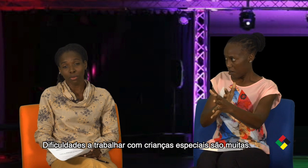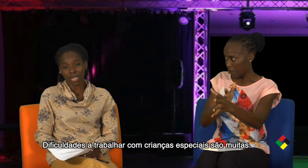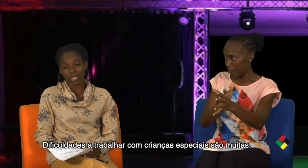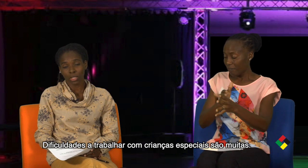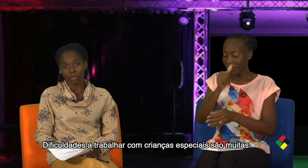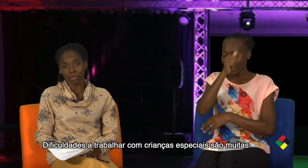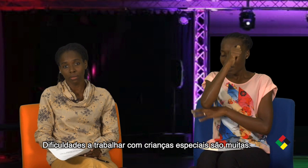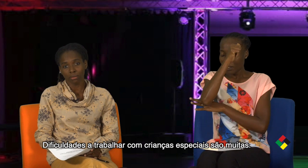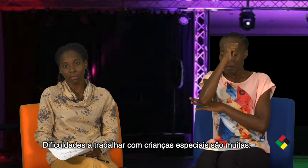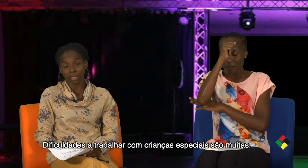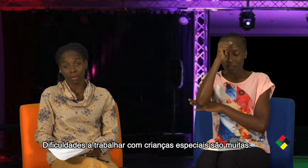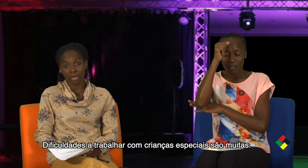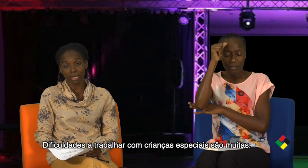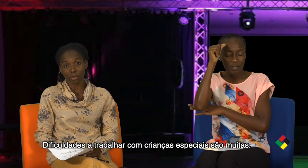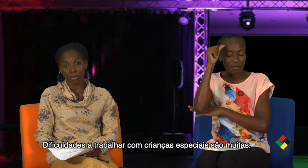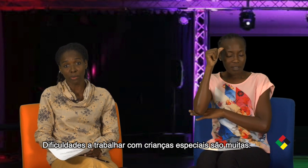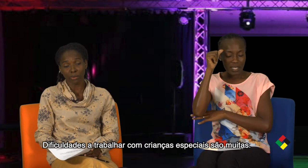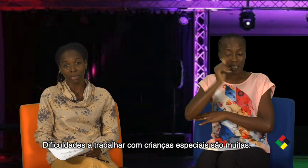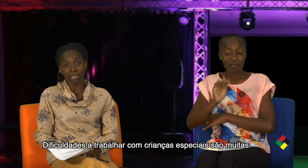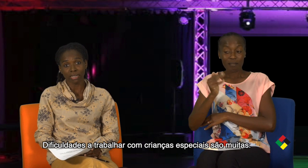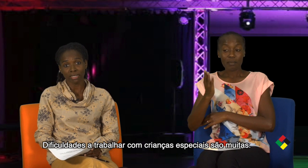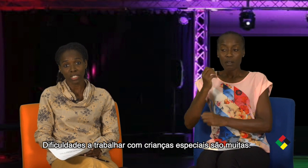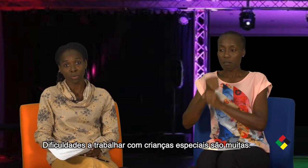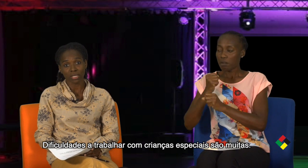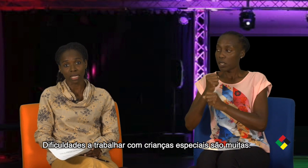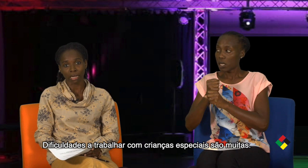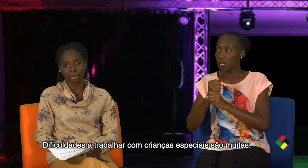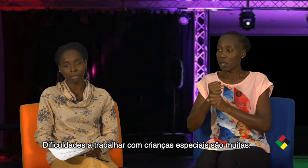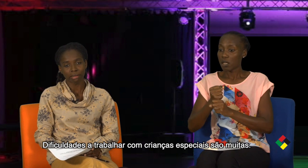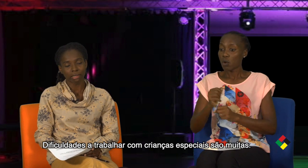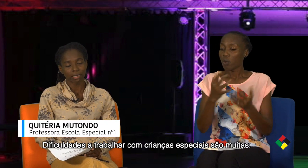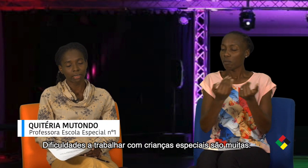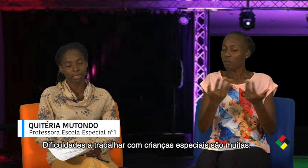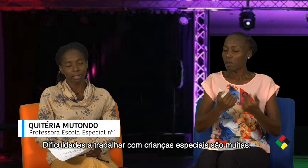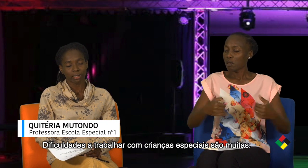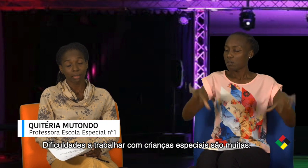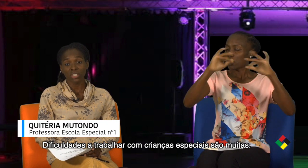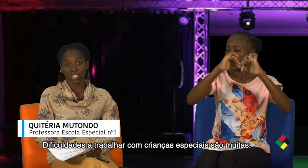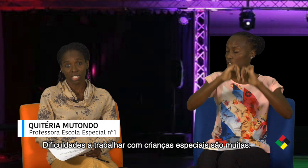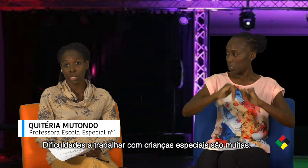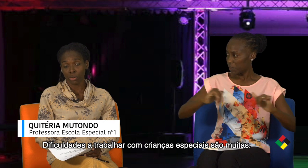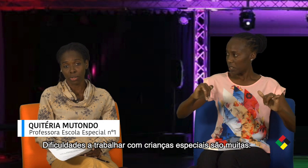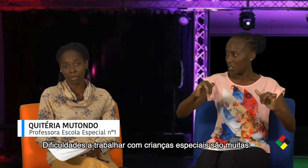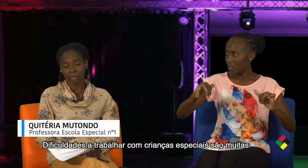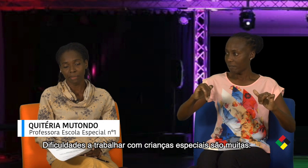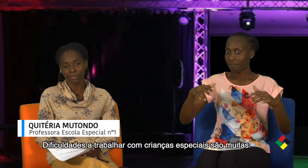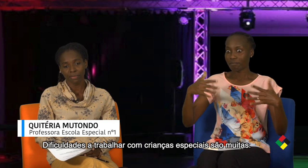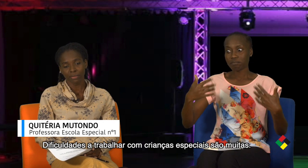Dificuldades para trabalhar com criança especial é bastante enorme.